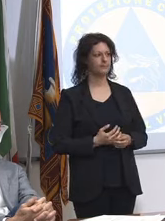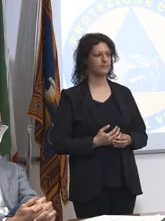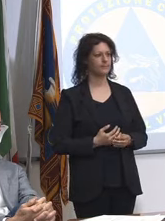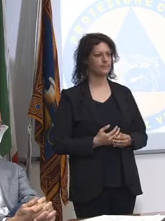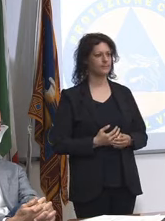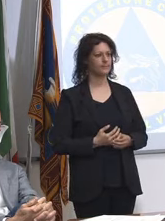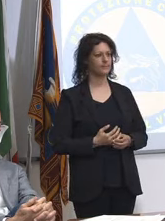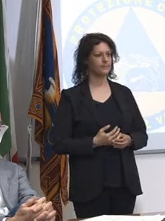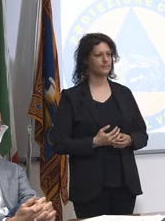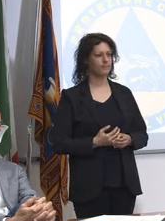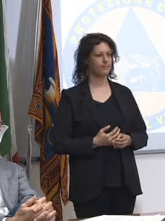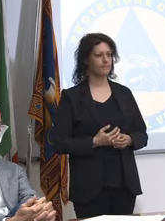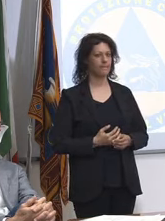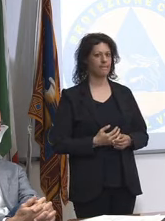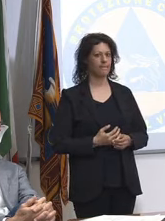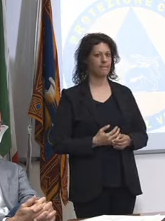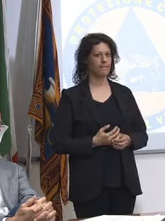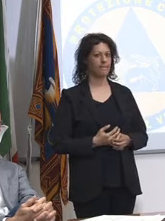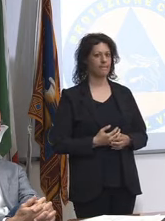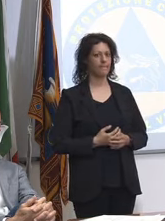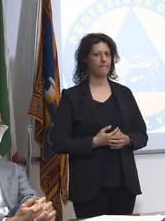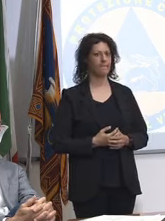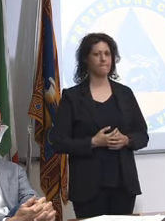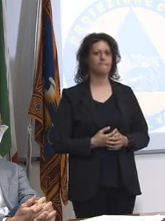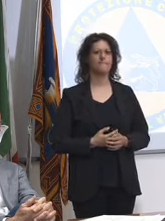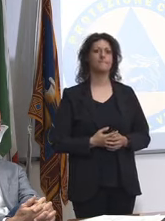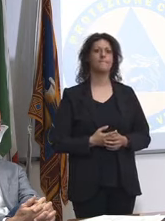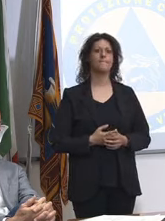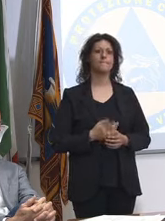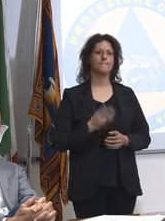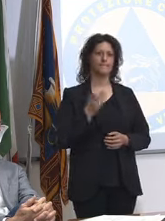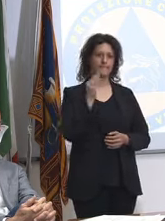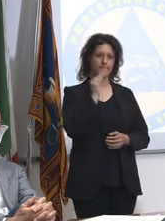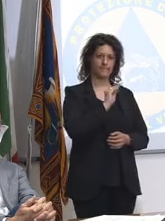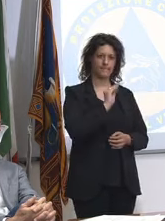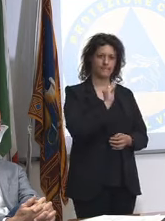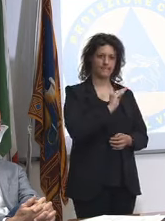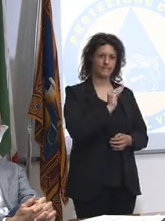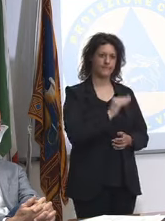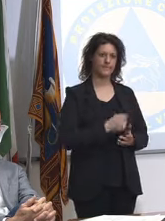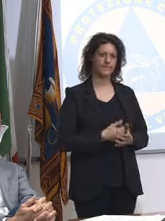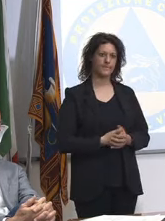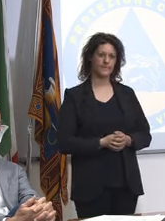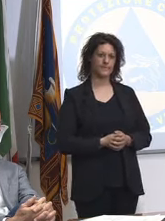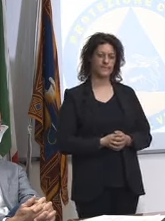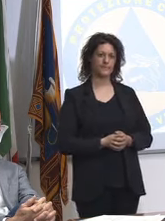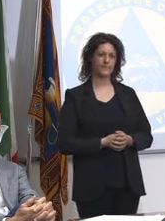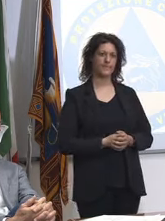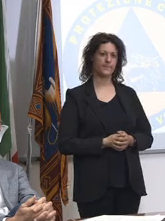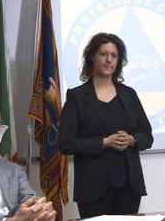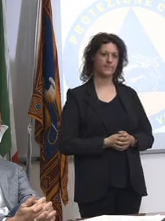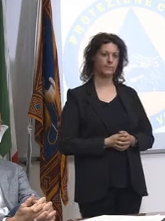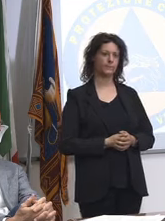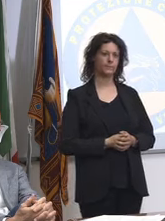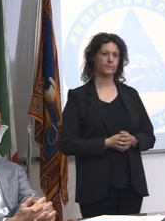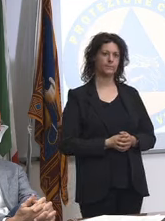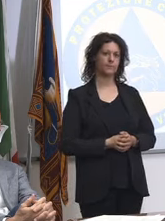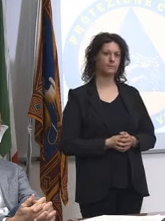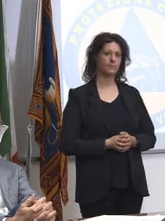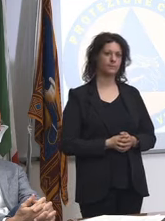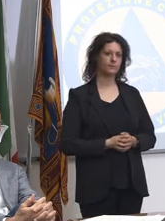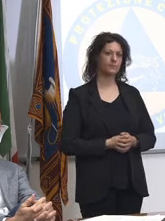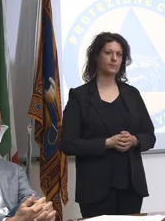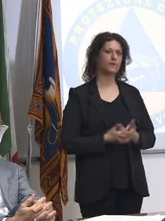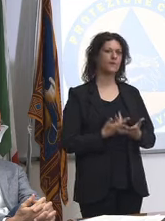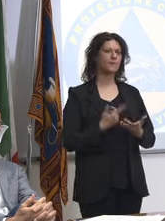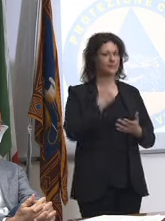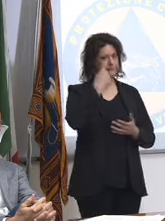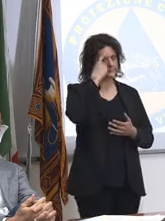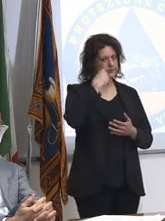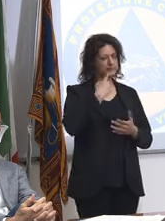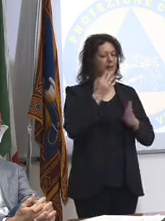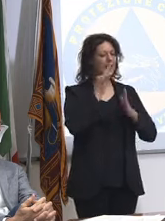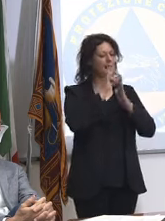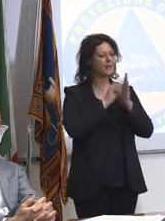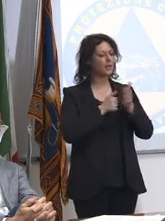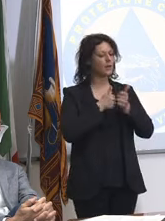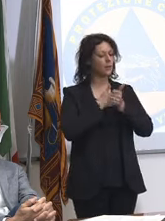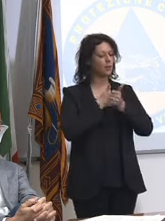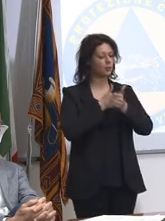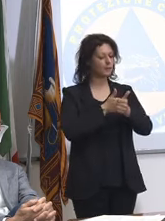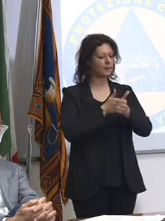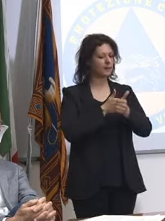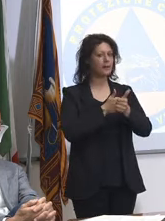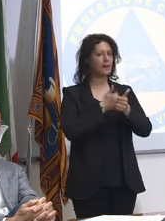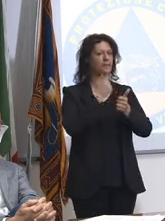Allora, Antonella Prigioni. Buongiorno dottoressa, volevo sapere più o meno quali sono gli elementi fondamentali delle linee guida per la riapertura dei